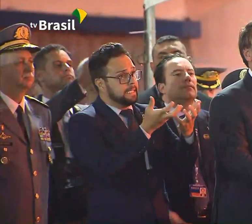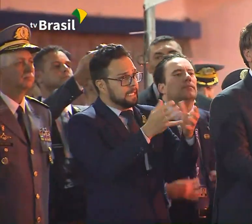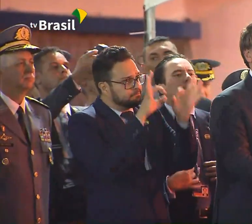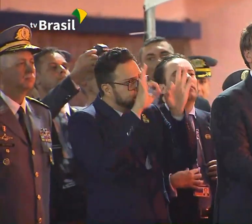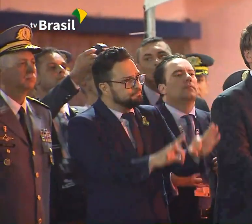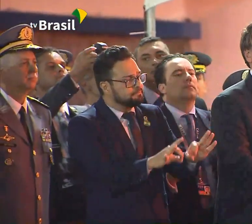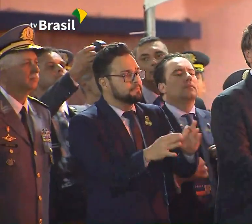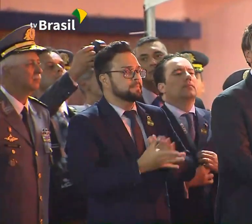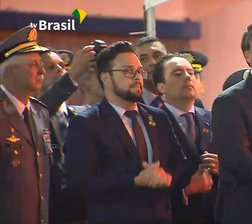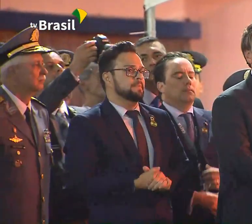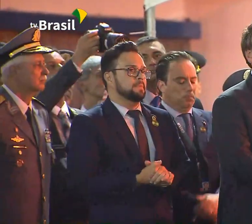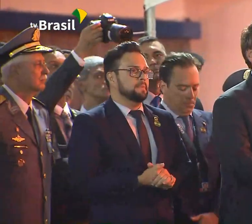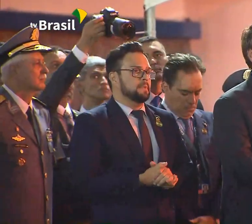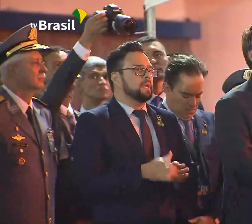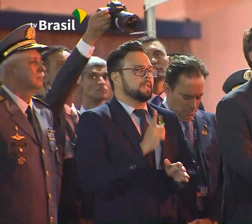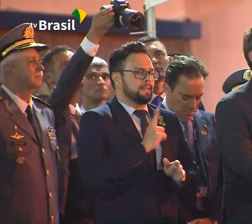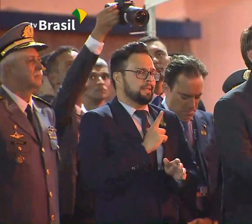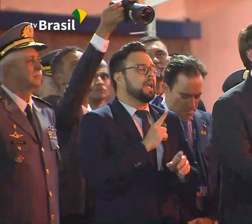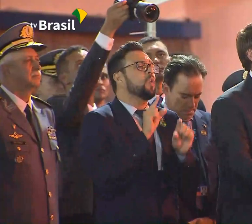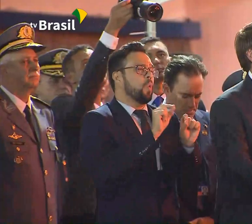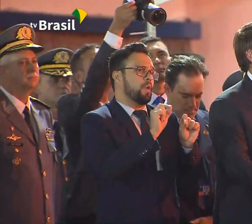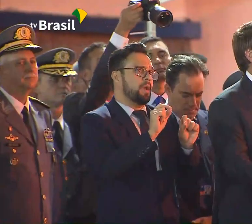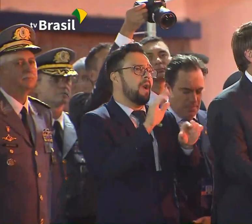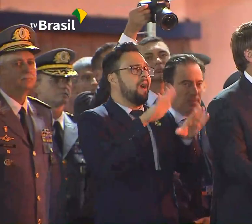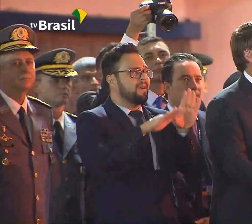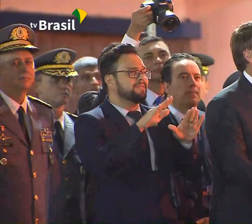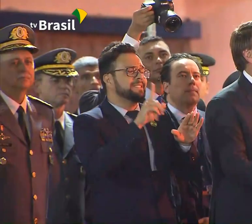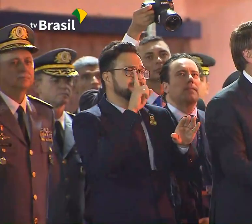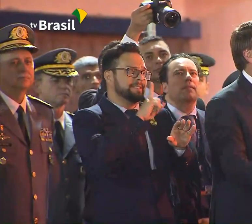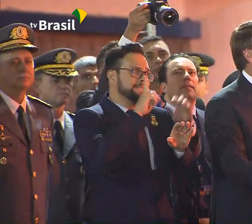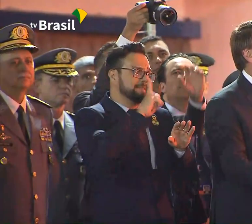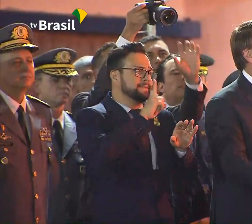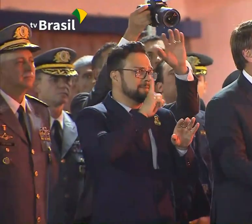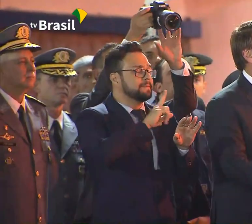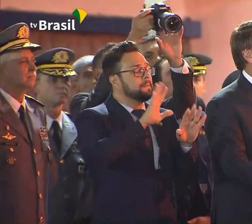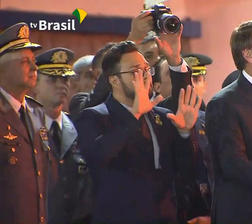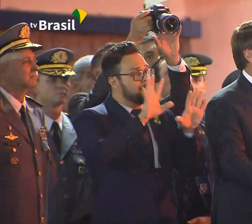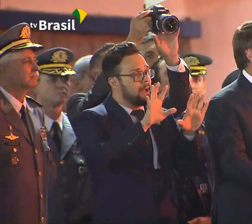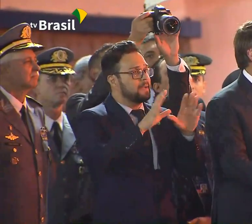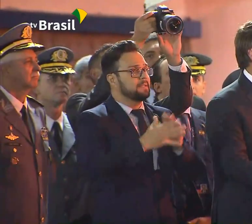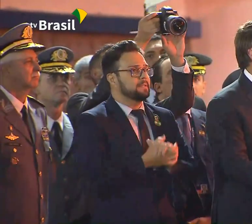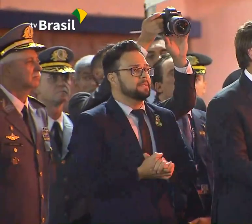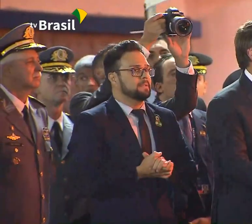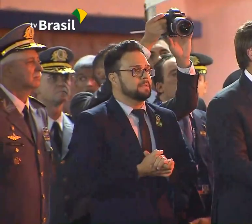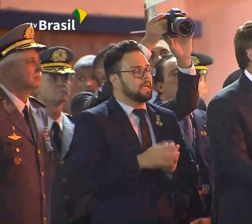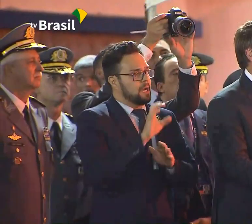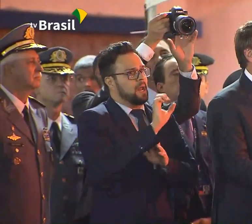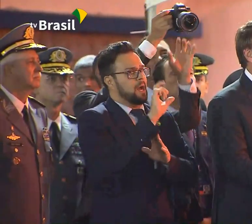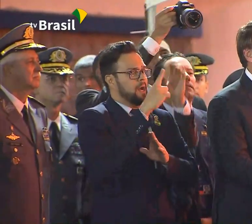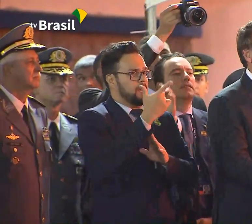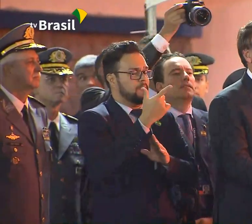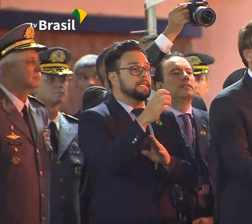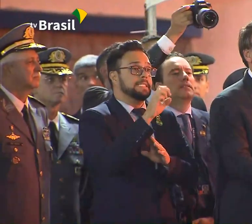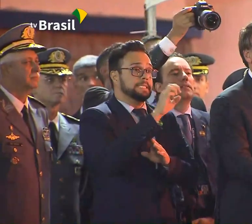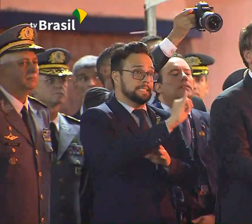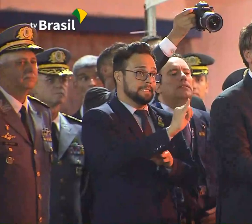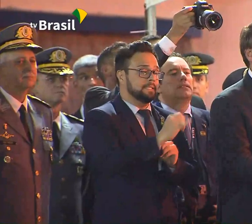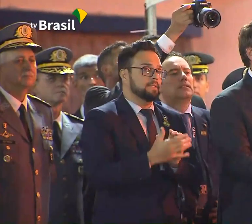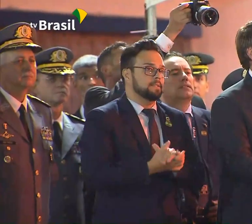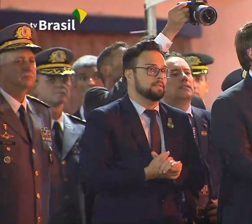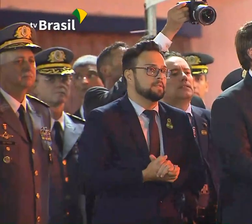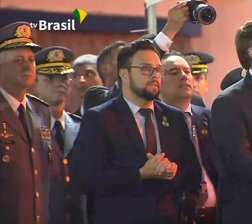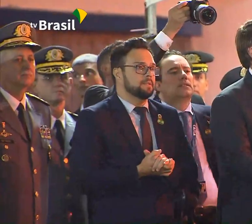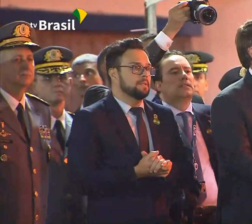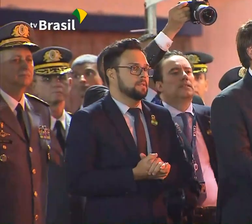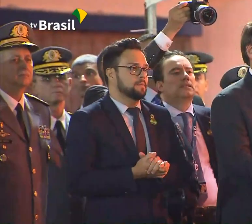é o nosso caso. Existe algum efeito colateral. Mas, obviamente, se não fizéssemos o